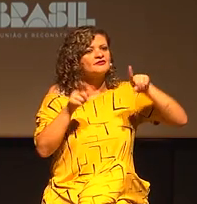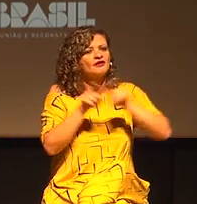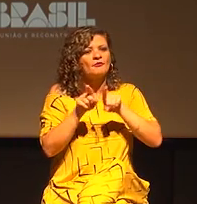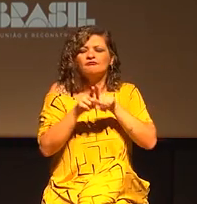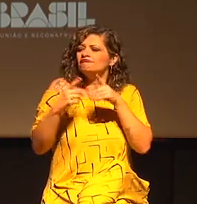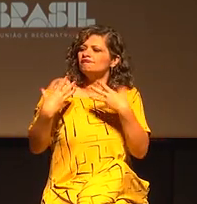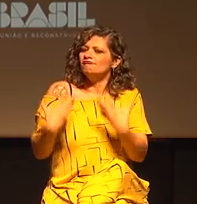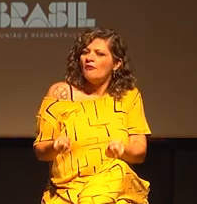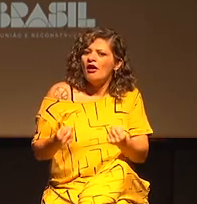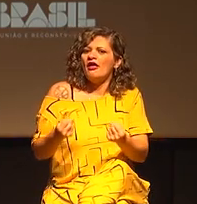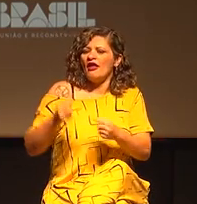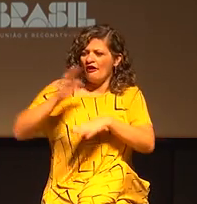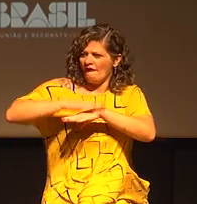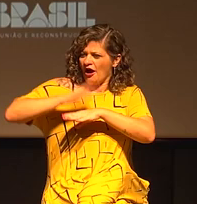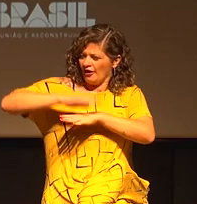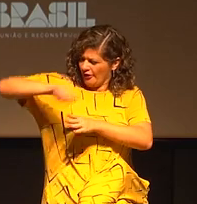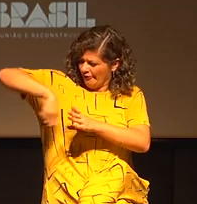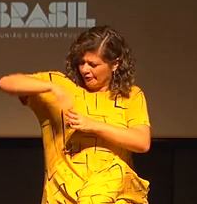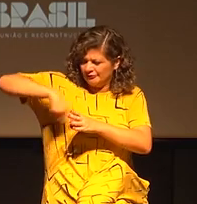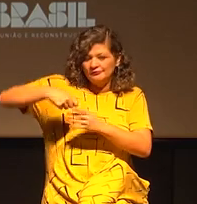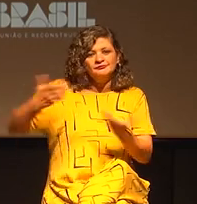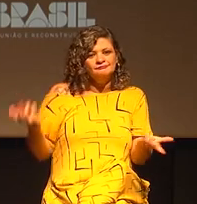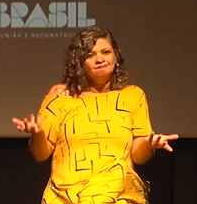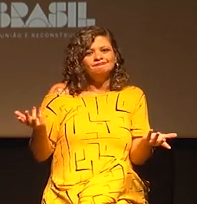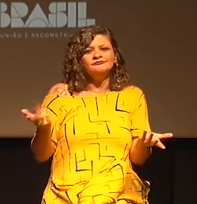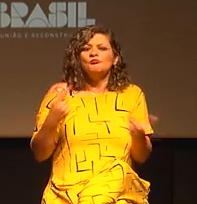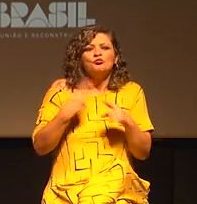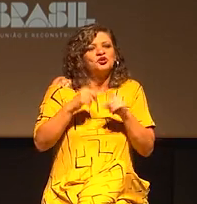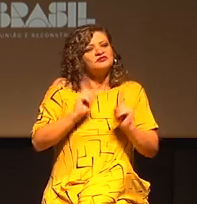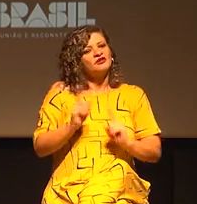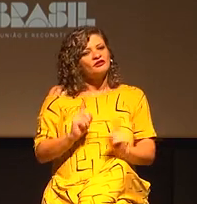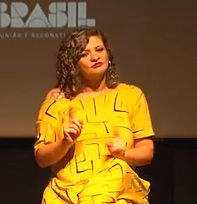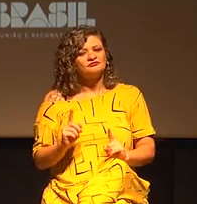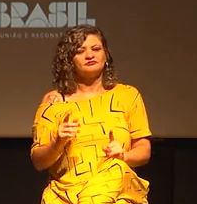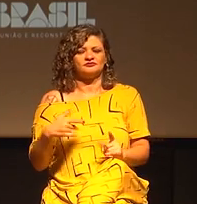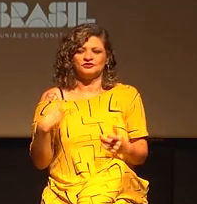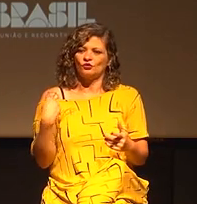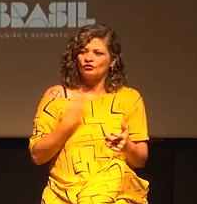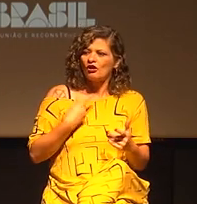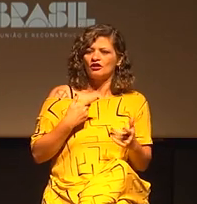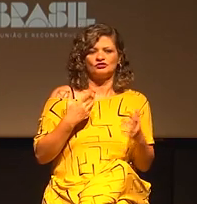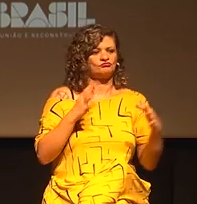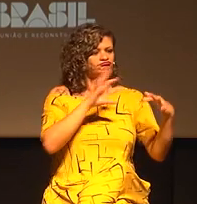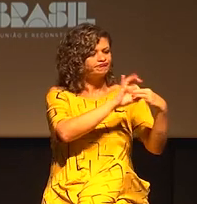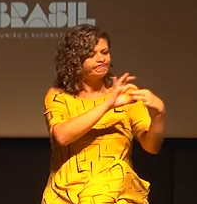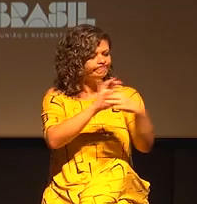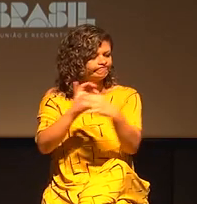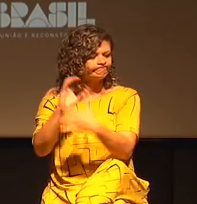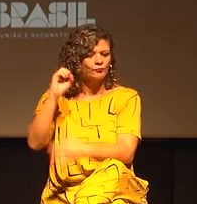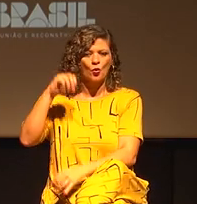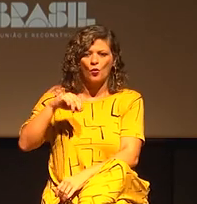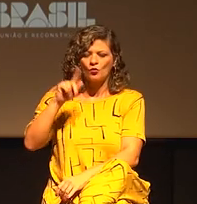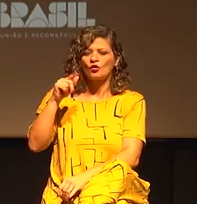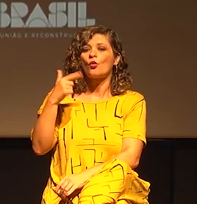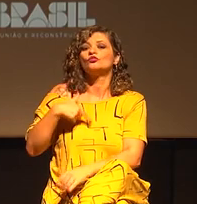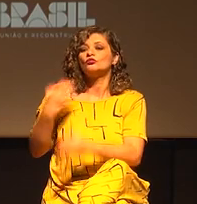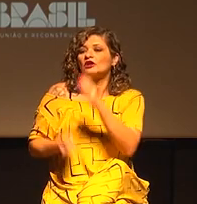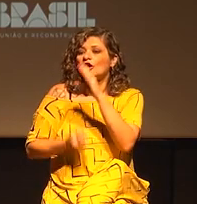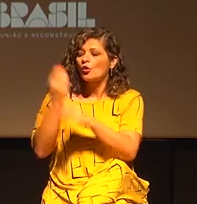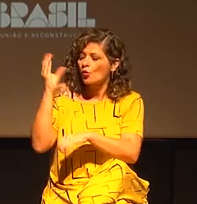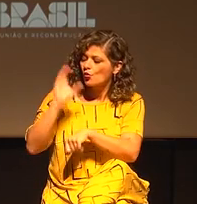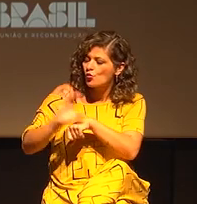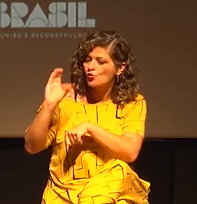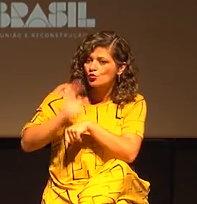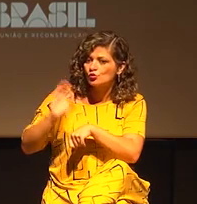topar ser o o cozinheiro porque não né E aí a gente desenvolveu então junto de outras organizações urbanas um curso que a gente chama